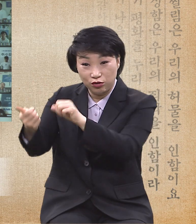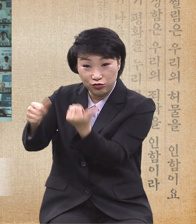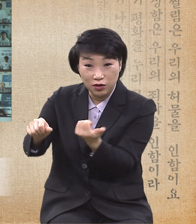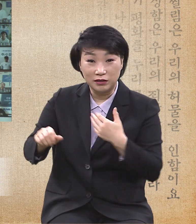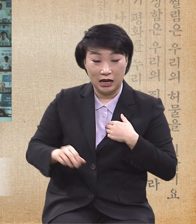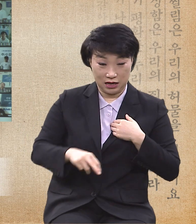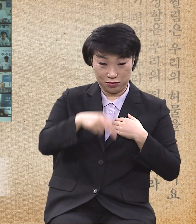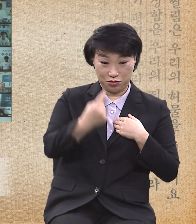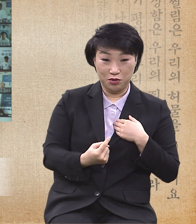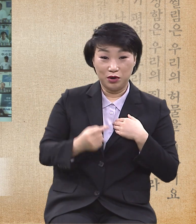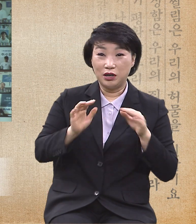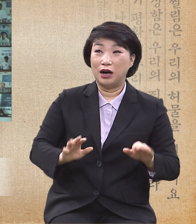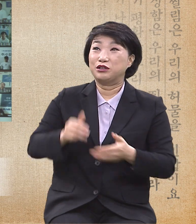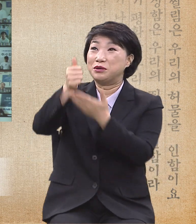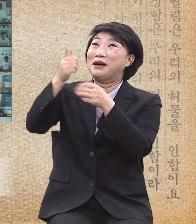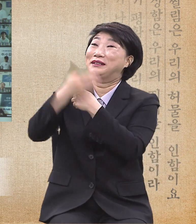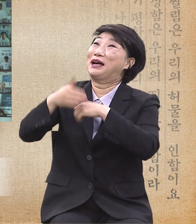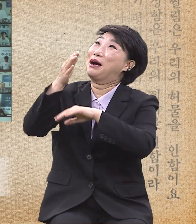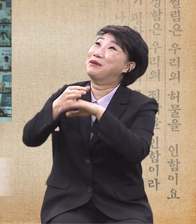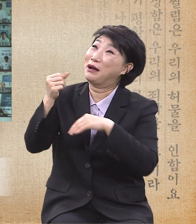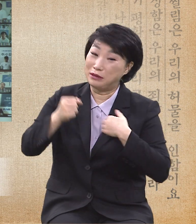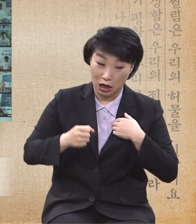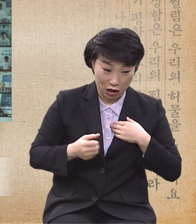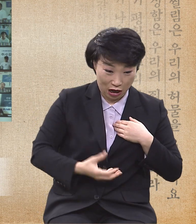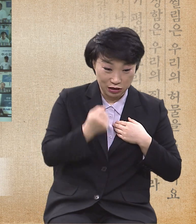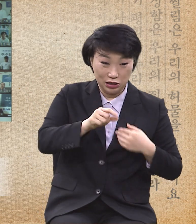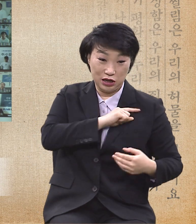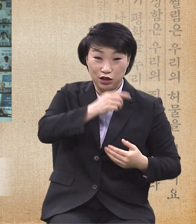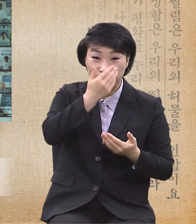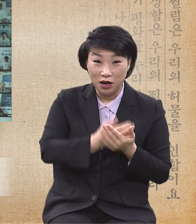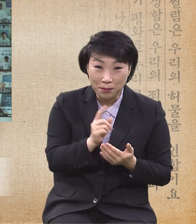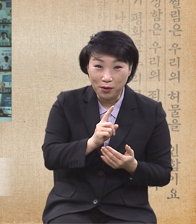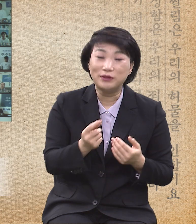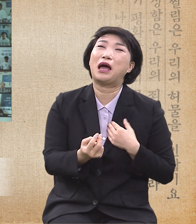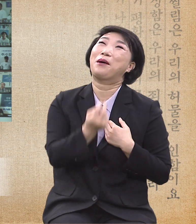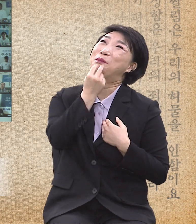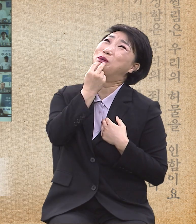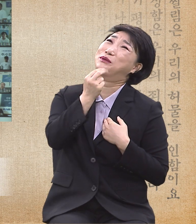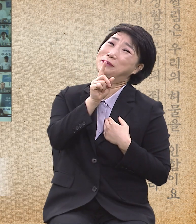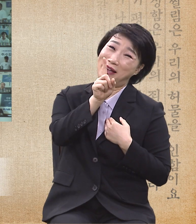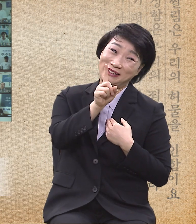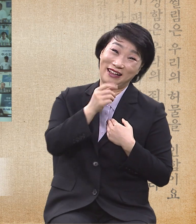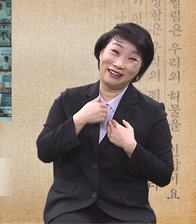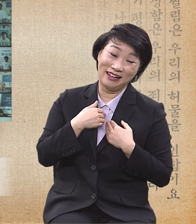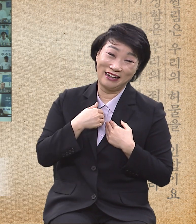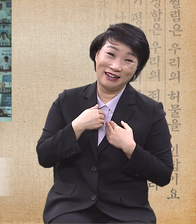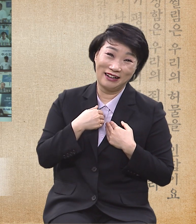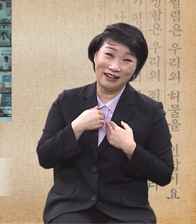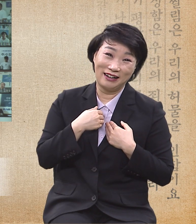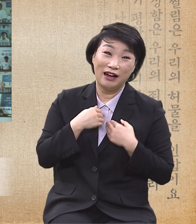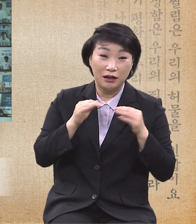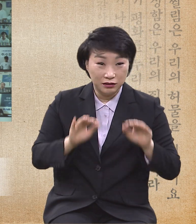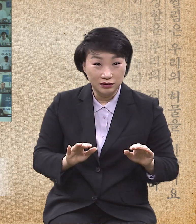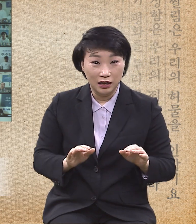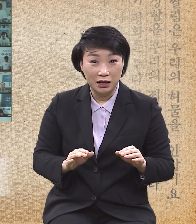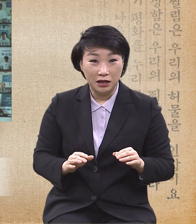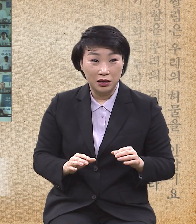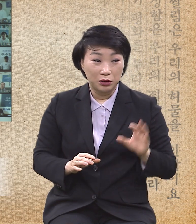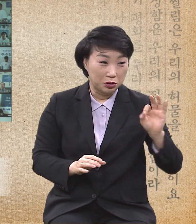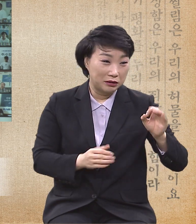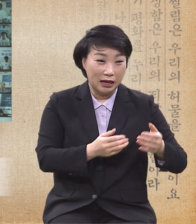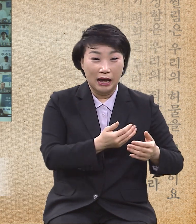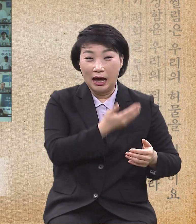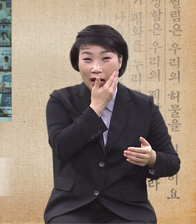너도 그 은혜 감사함으로 네가 가진 것이 제일 소중한 것이 목숨이지 않냐 이 말이요. 그런데 돈이